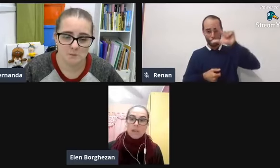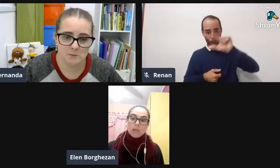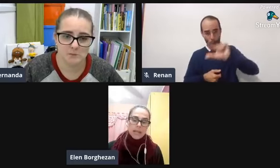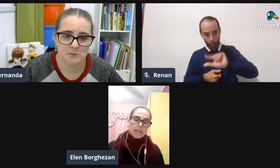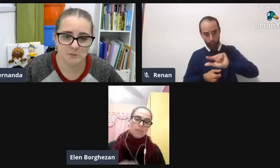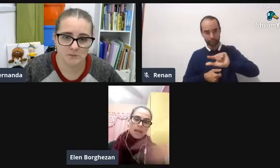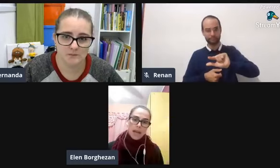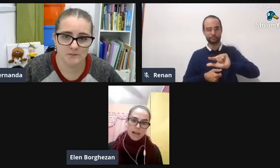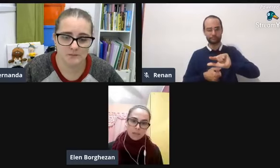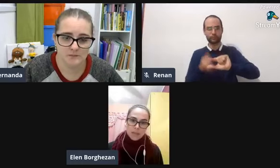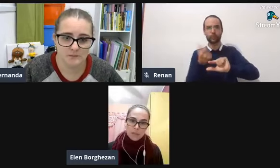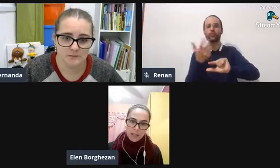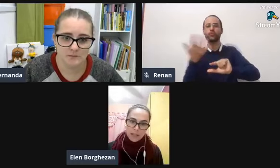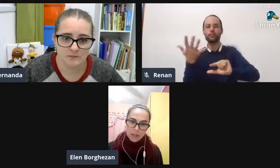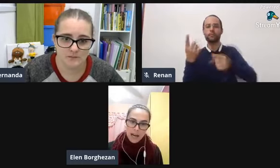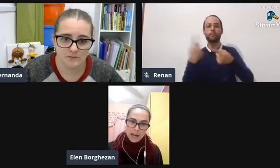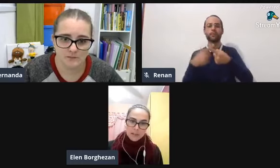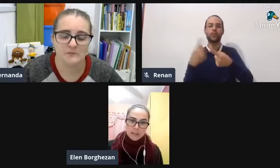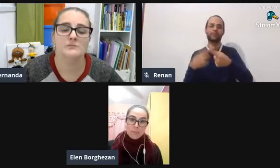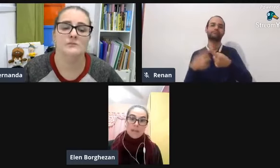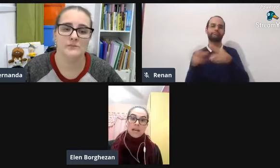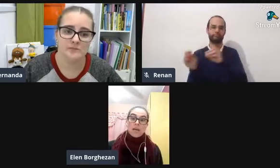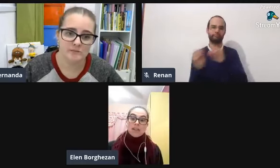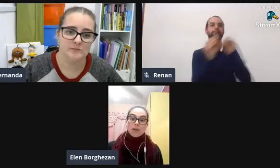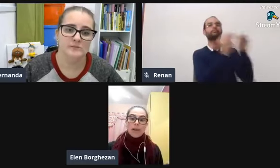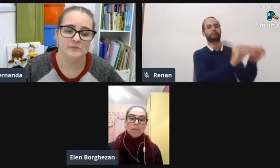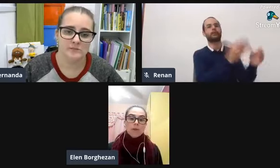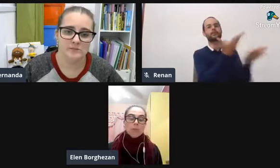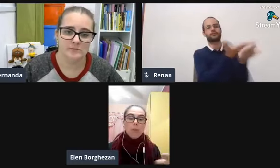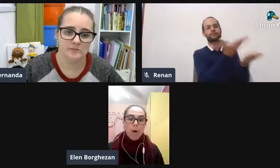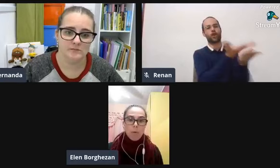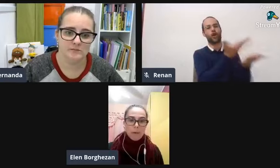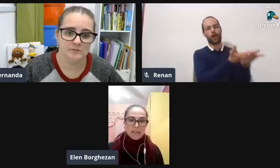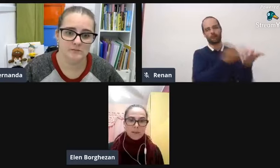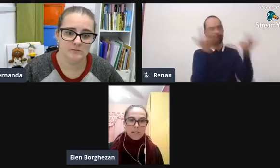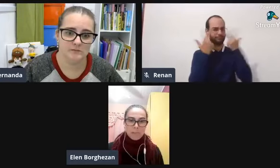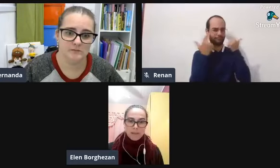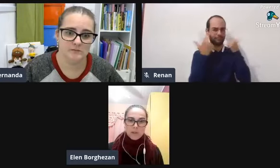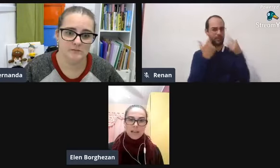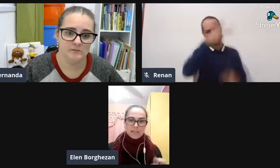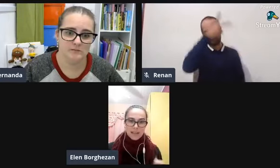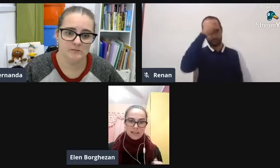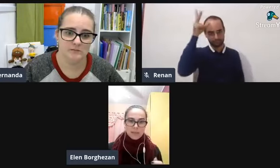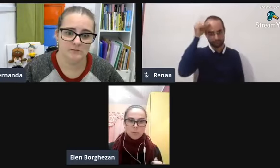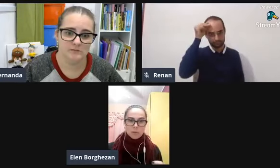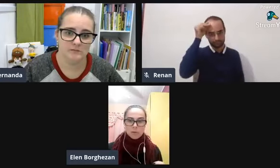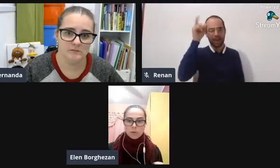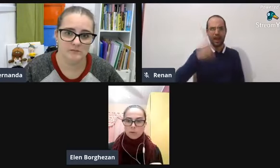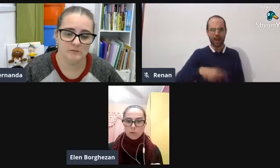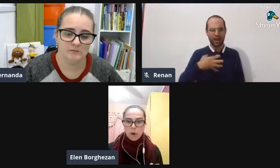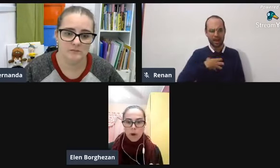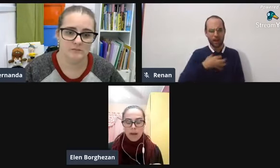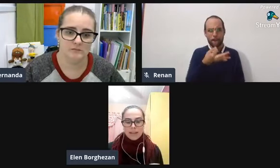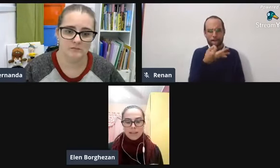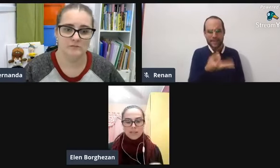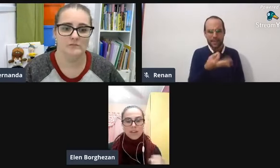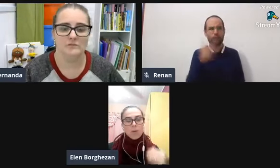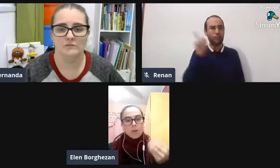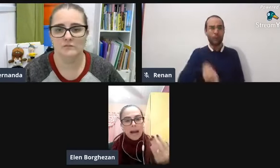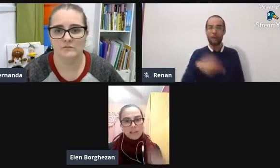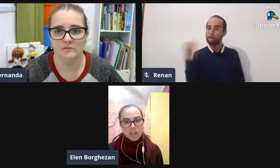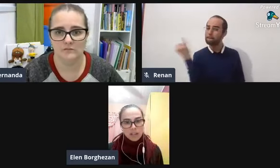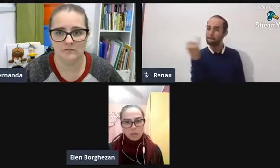pessoas, porque eles migraram para a escola regular. Eu acho que é muito bom, mas eu ainda penso nessa questão